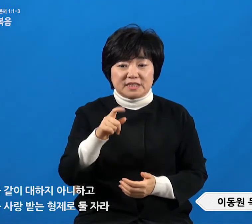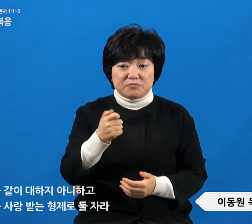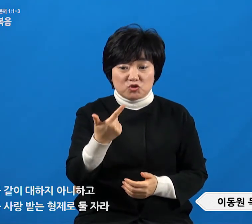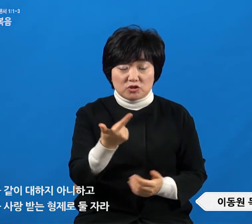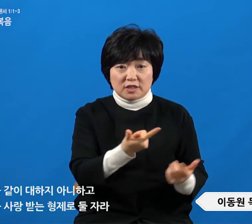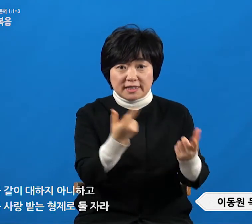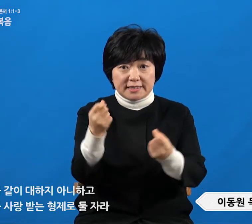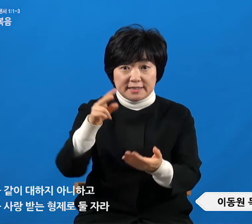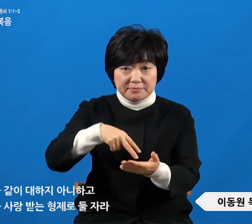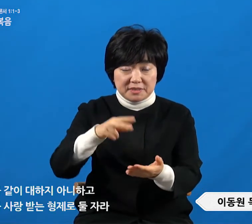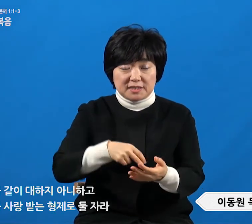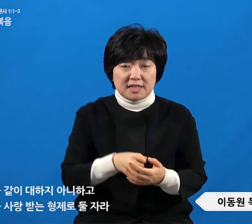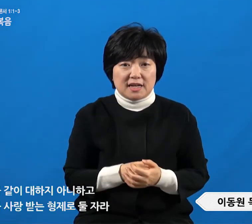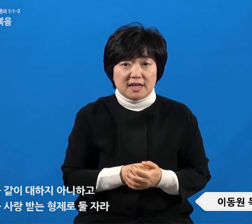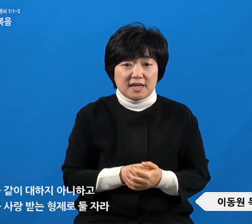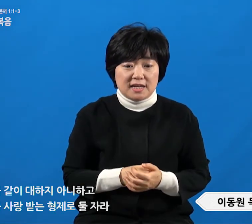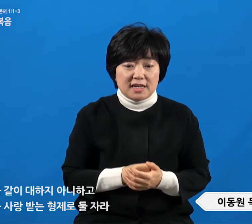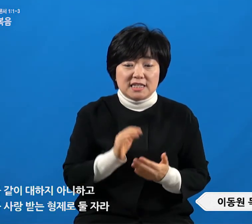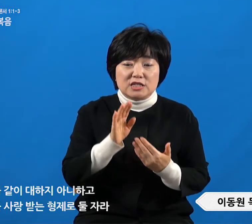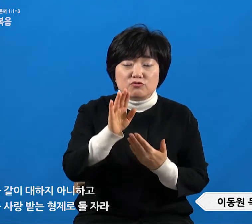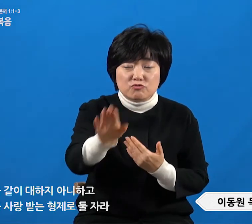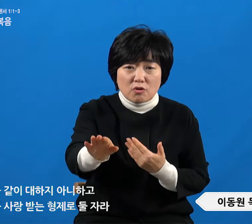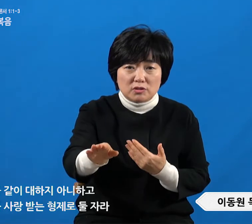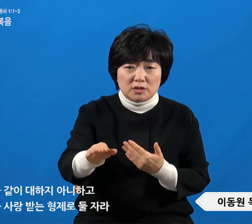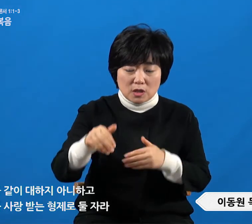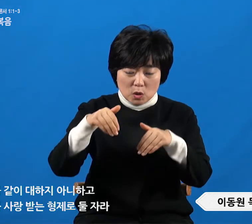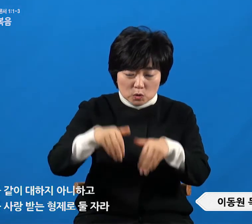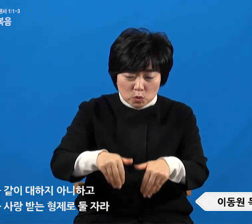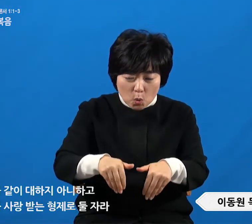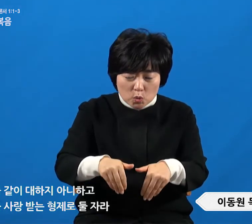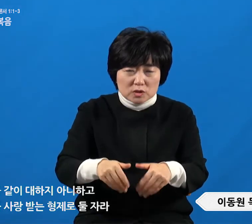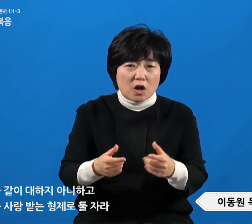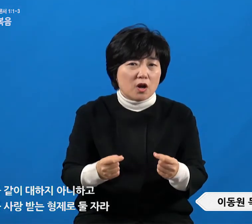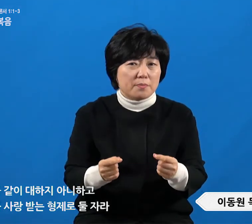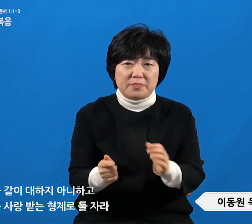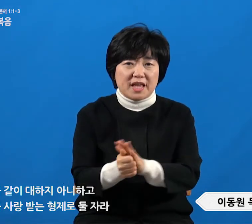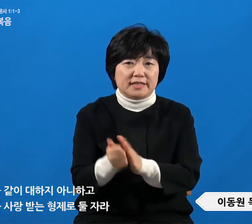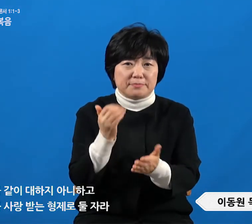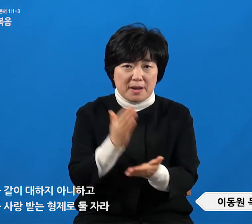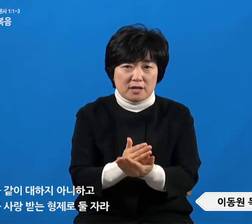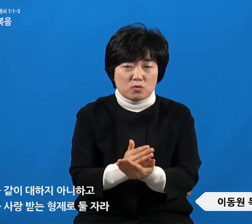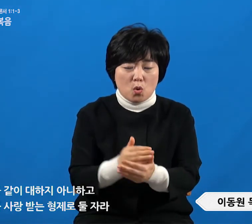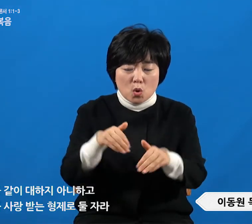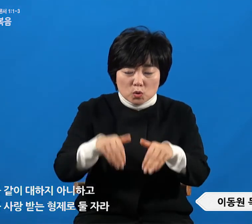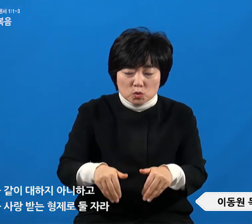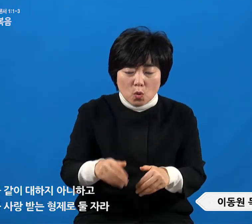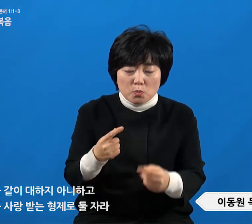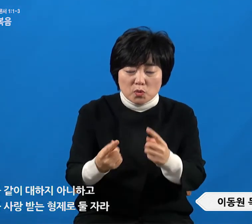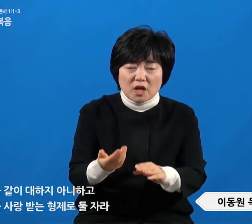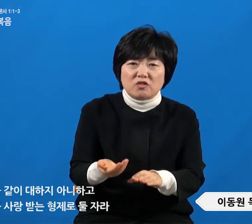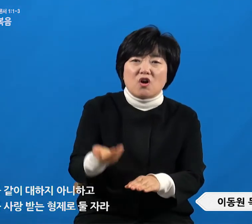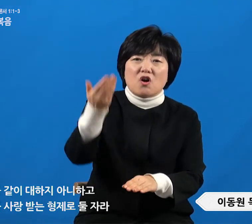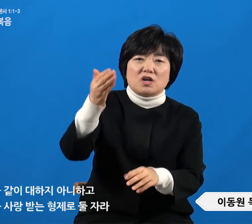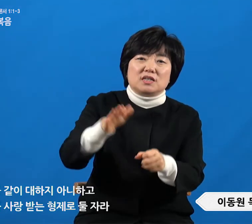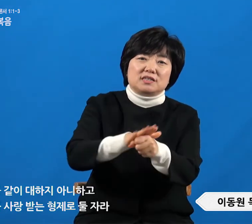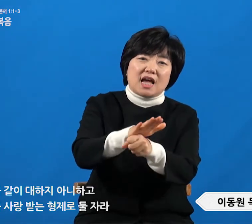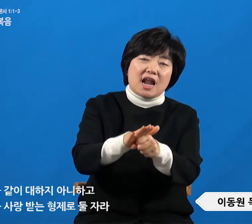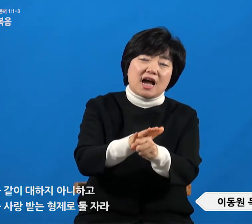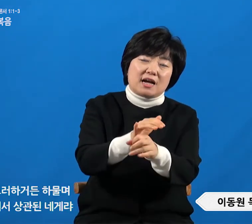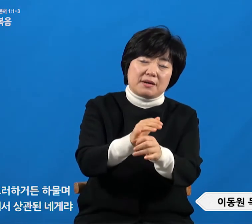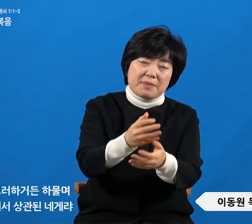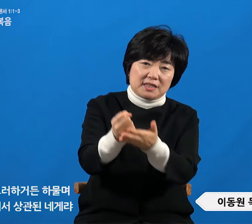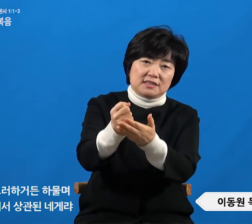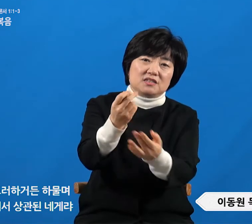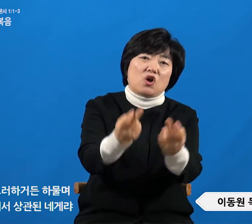다 같이 읽겠습니다. 시작. 이후로는 종과 같이 대하지 아니하고 종 이상으로 곧 사랑받는 형제로 둘